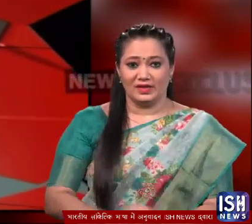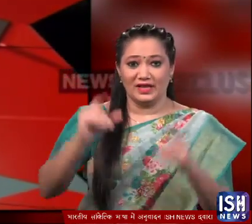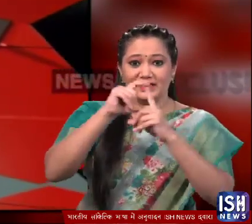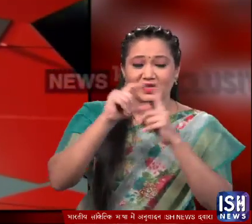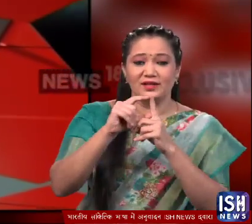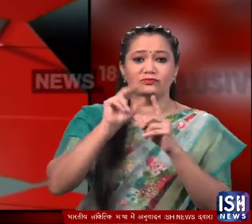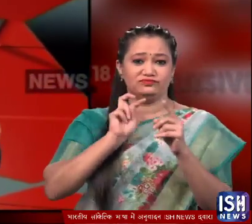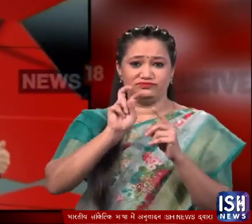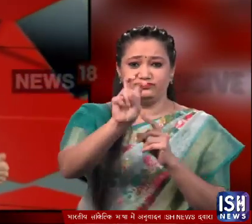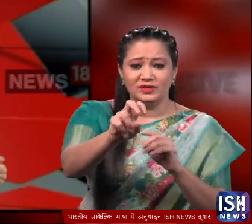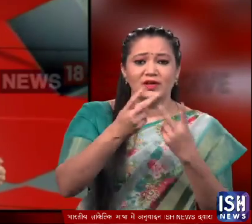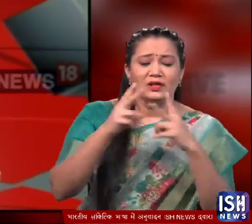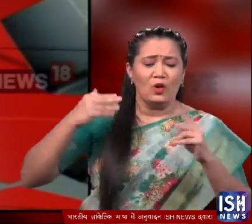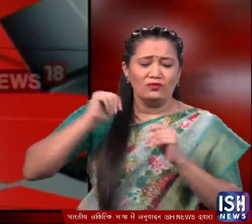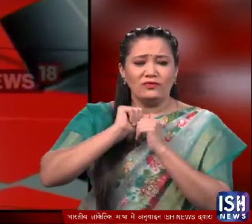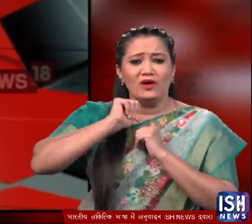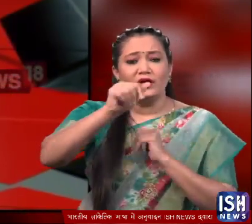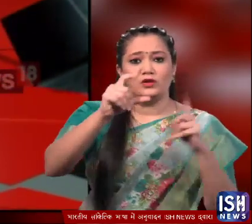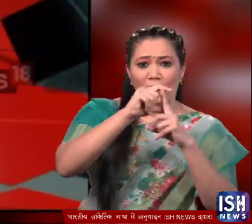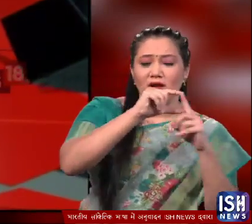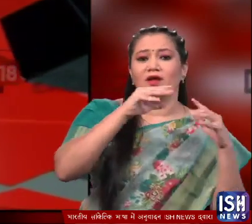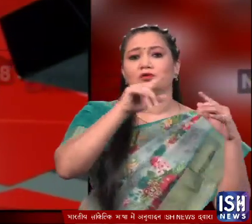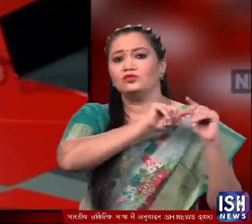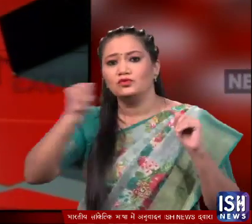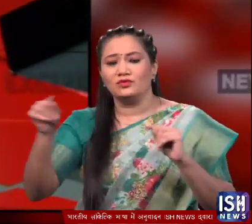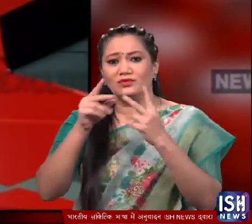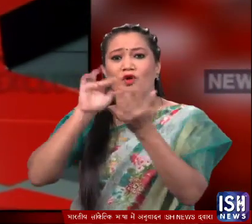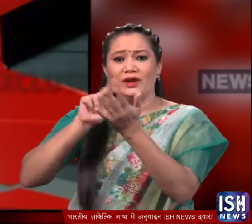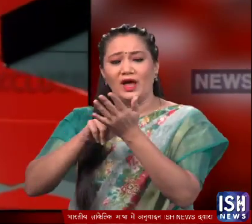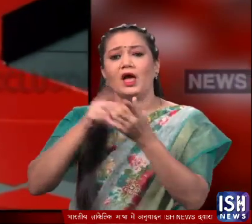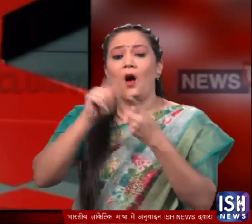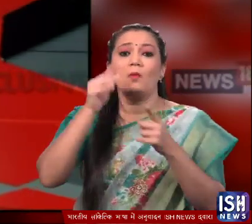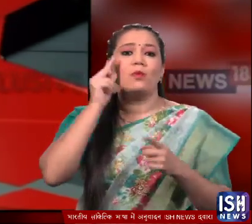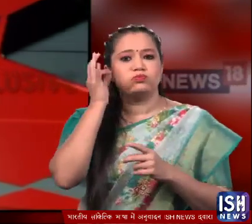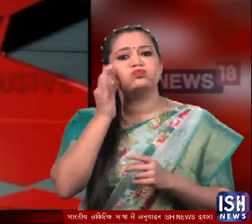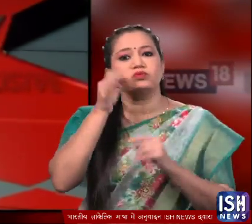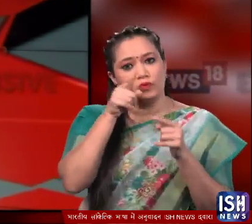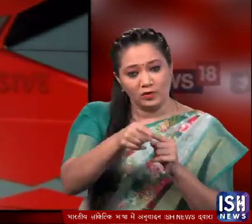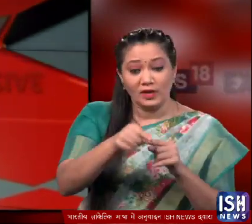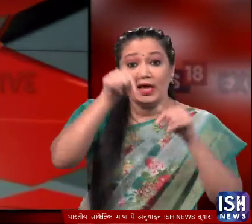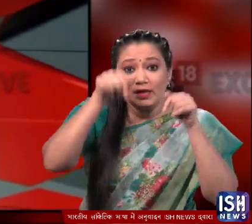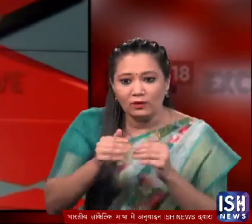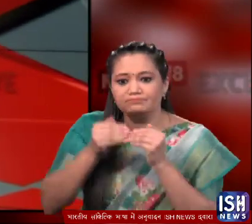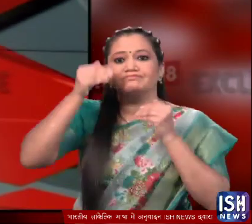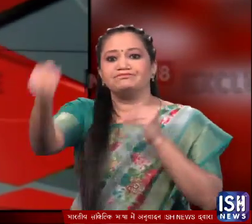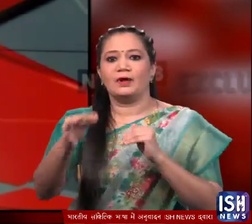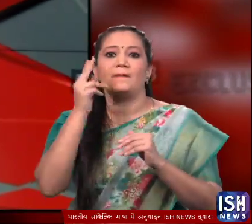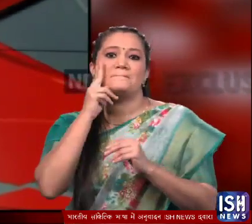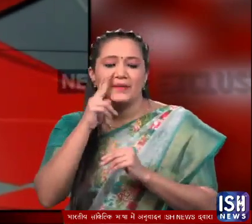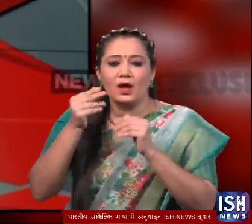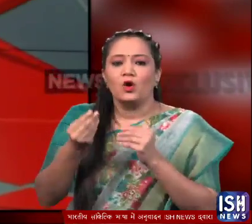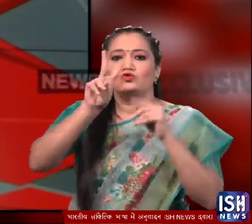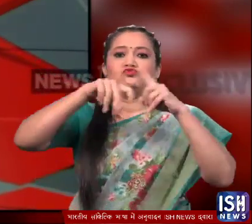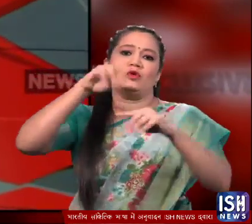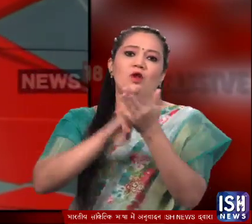दिल्ली मेट्रो में अब तक सबसे लंबा रूट द्वारिका से नोएडा तक आने वाली ब्लू लाइन का था, लेकिन अब पिंक लाइन की लंबाई उससे 2